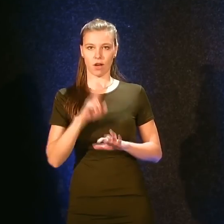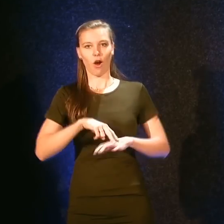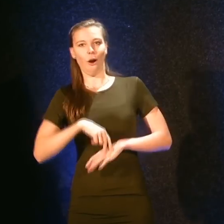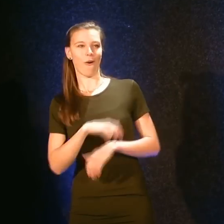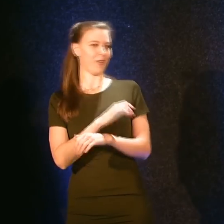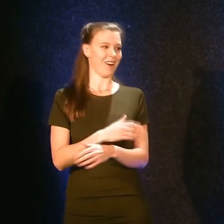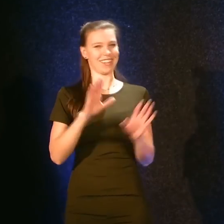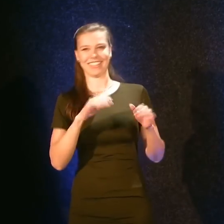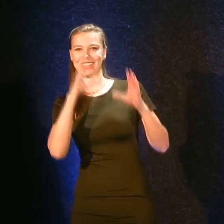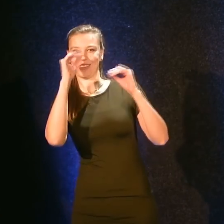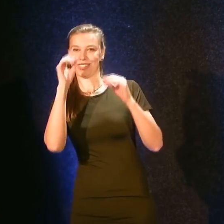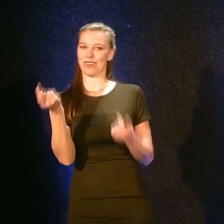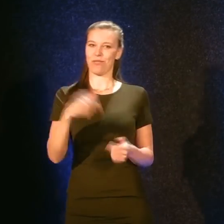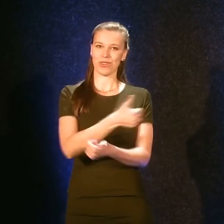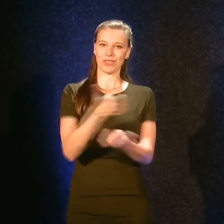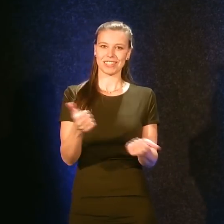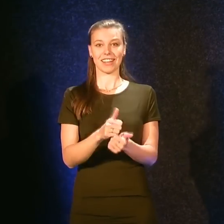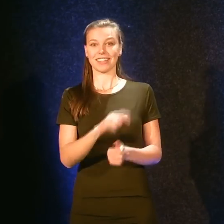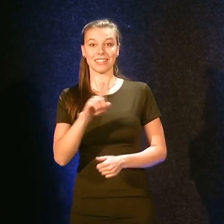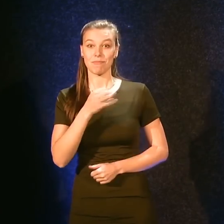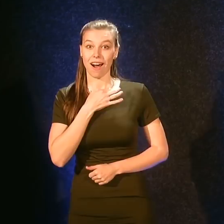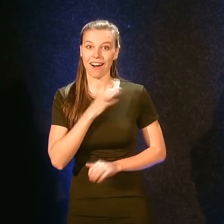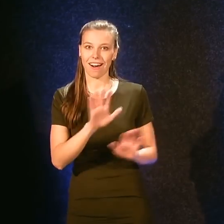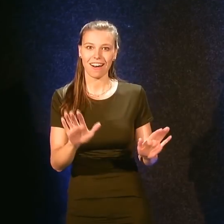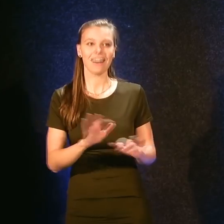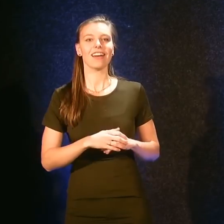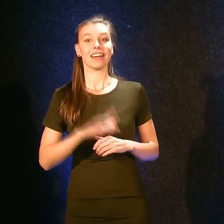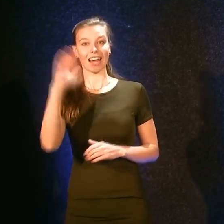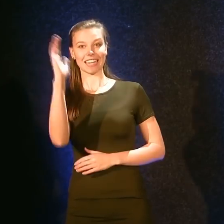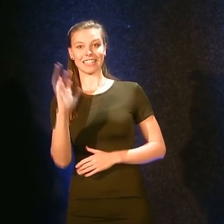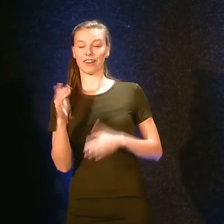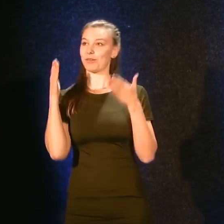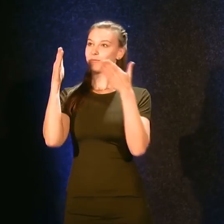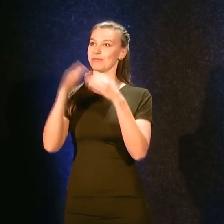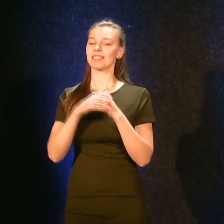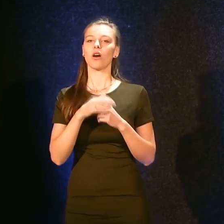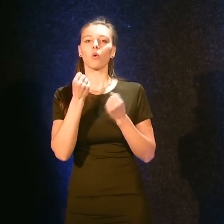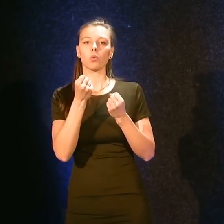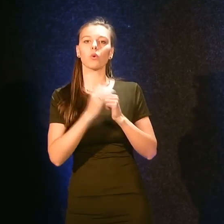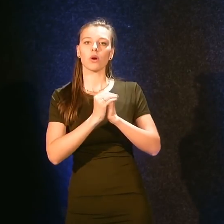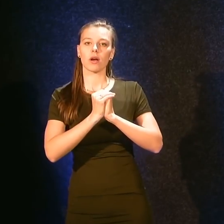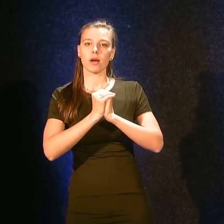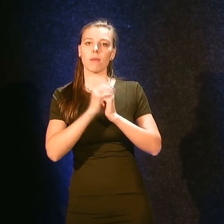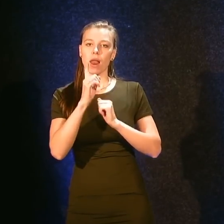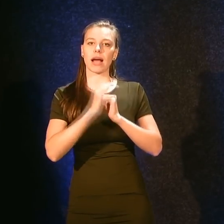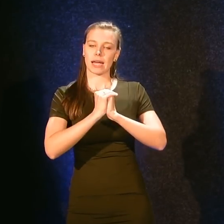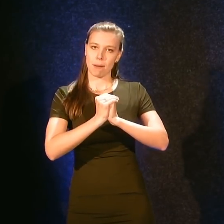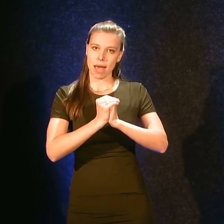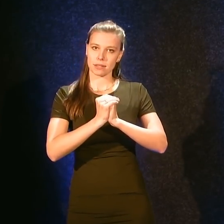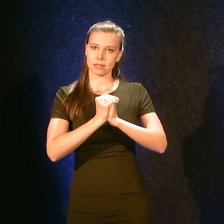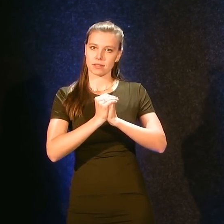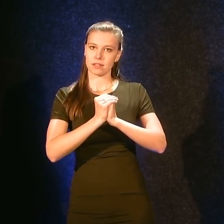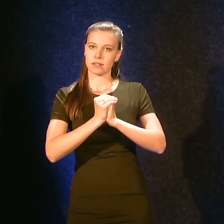goed jongens, wees niet bang. En dat we heel geestelijk kunnen gaan doen. Hoe belangrijk dat gebed ook is en die relatie met God. Want pas dan kun